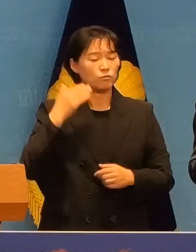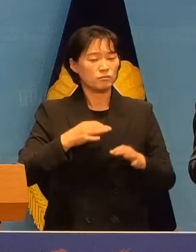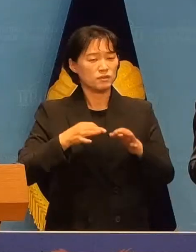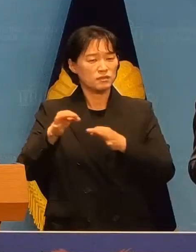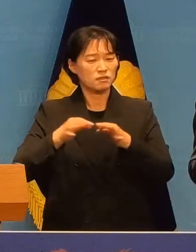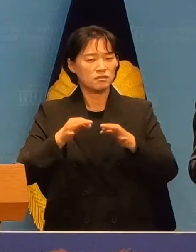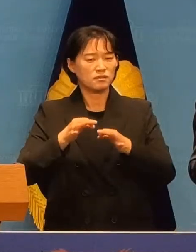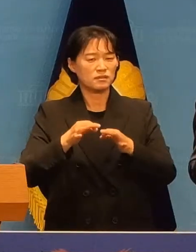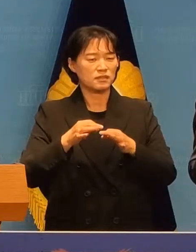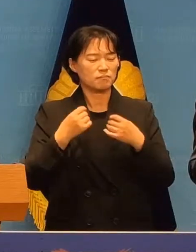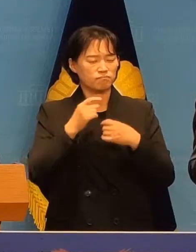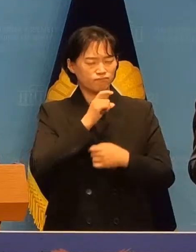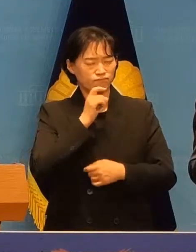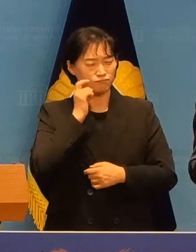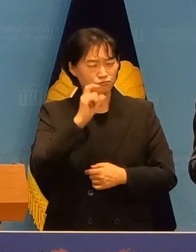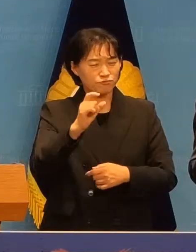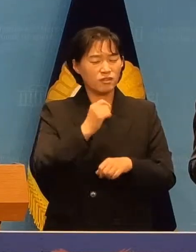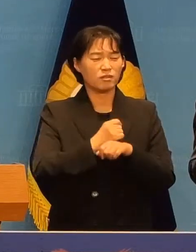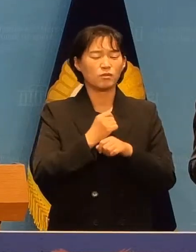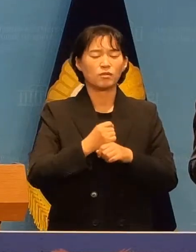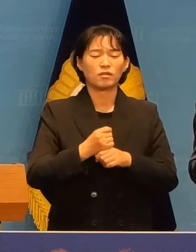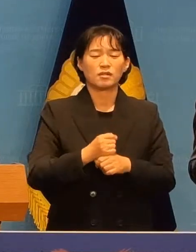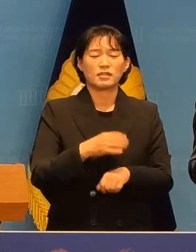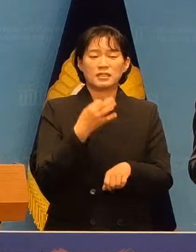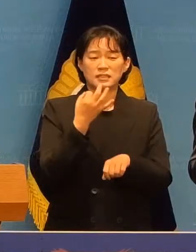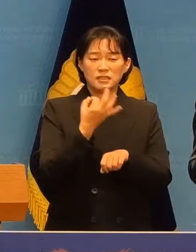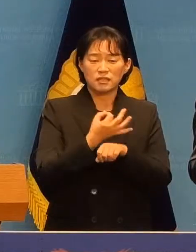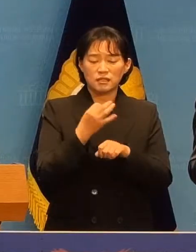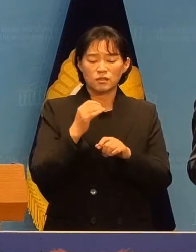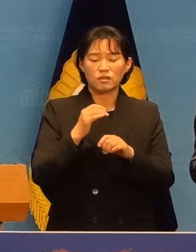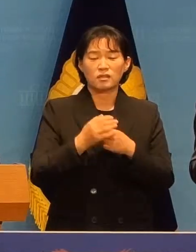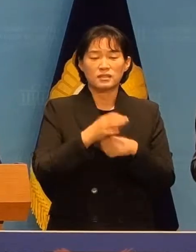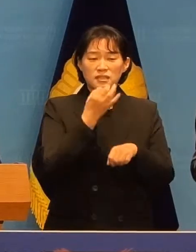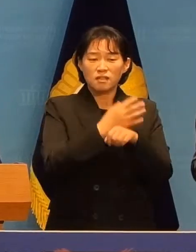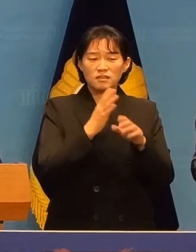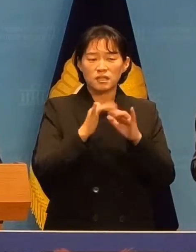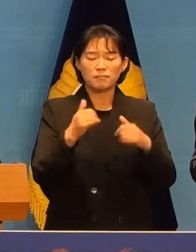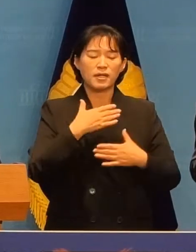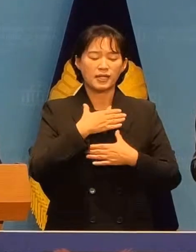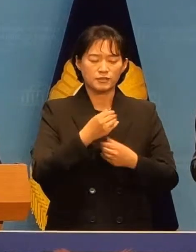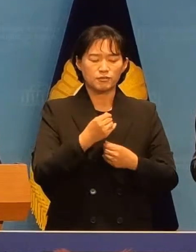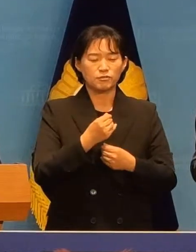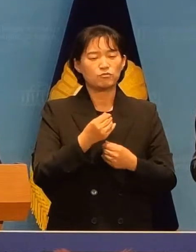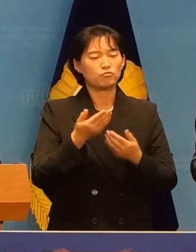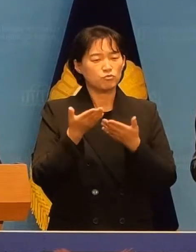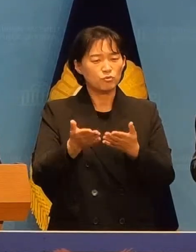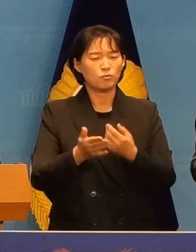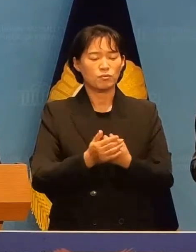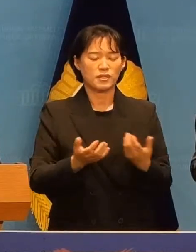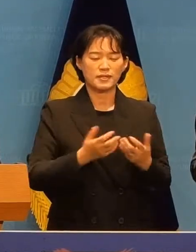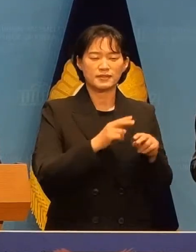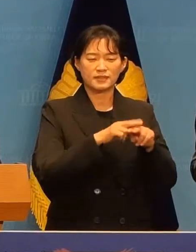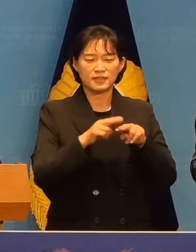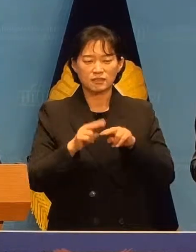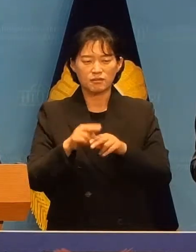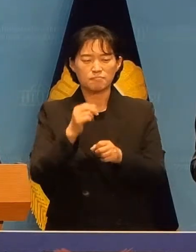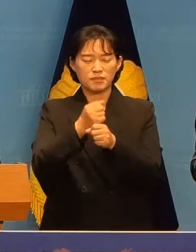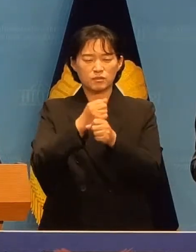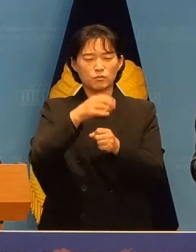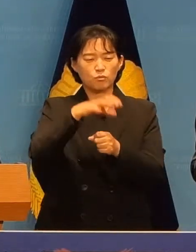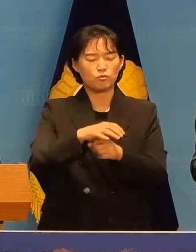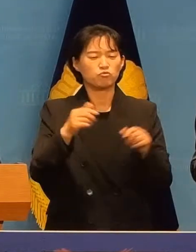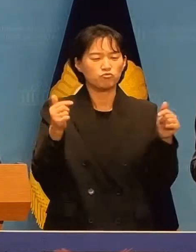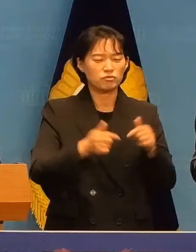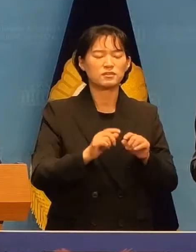시장을 유지할 것, 소비자 안전을 보장할 것, 일자리와 생산기지를